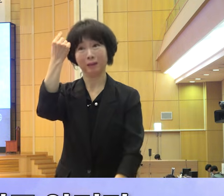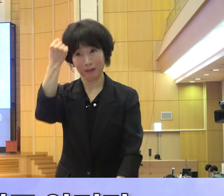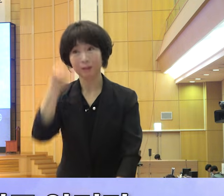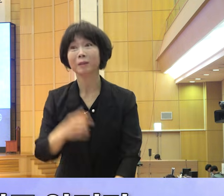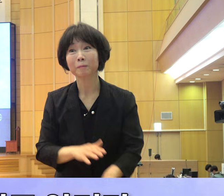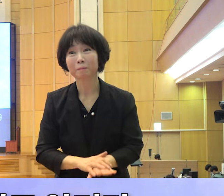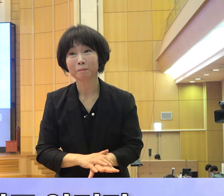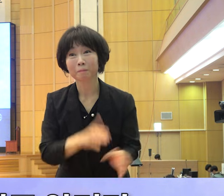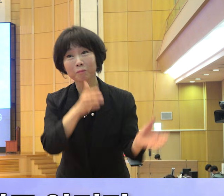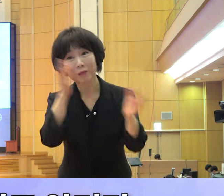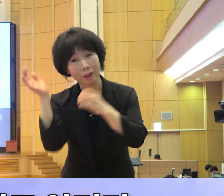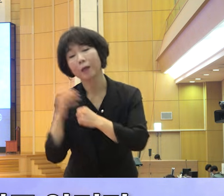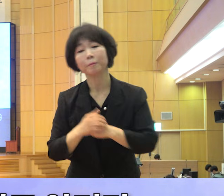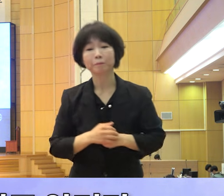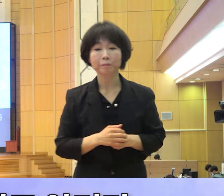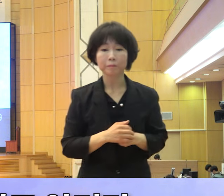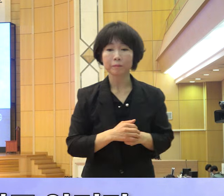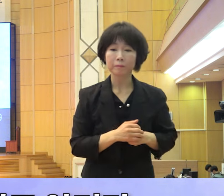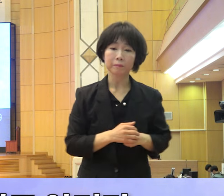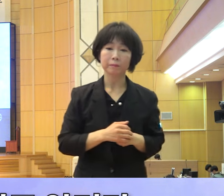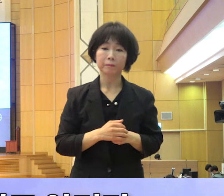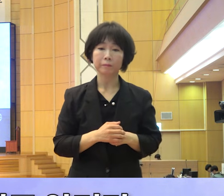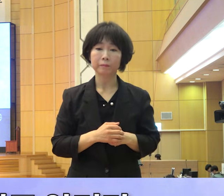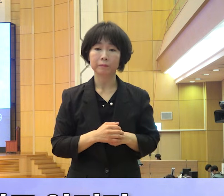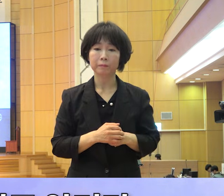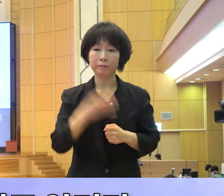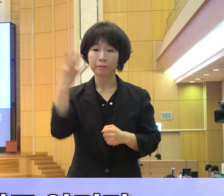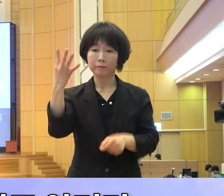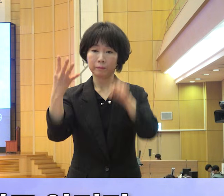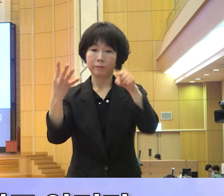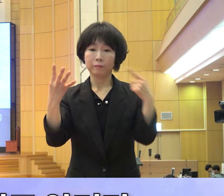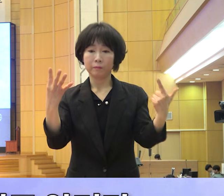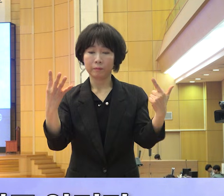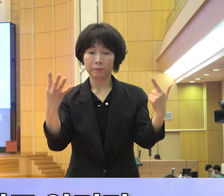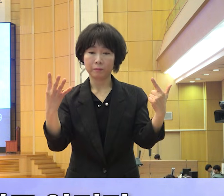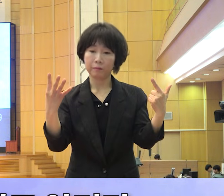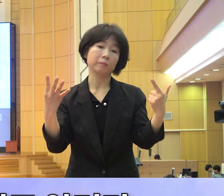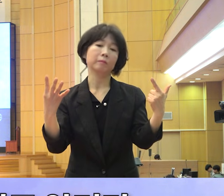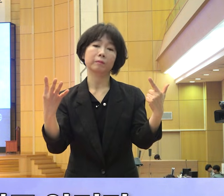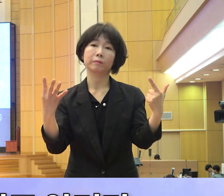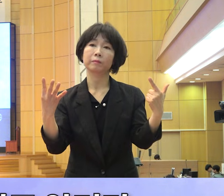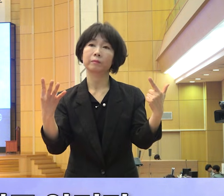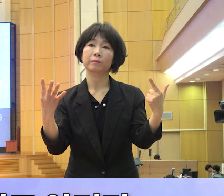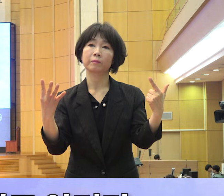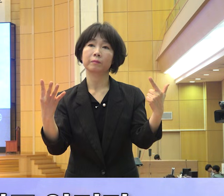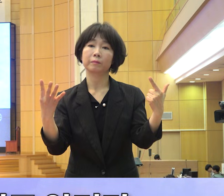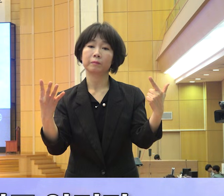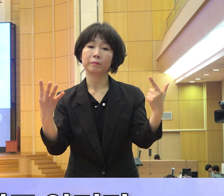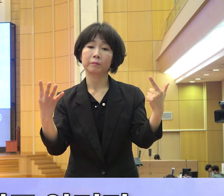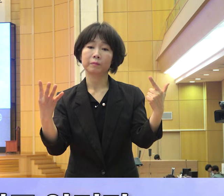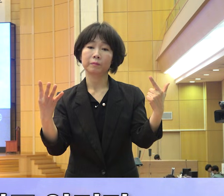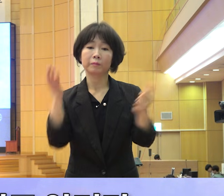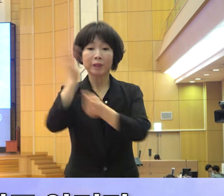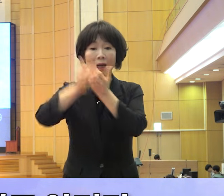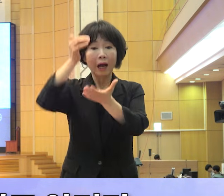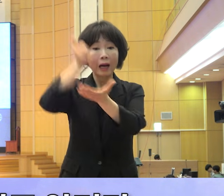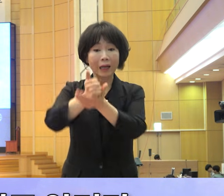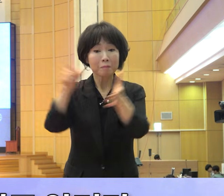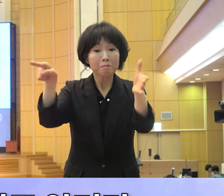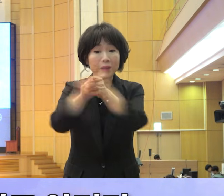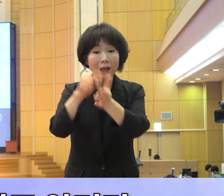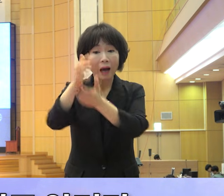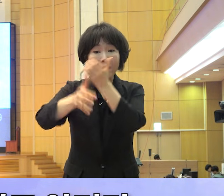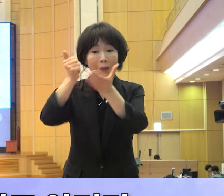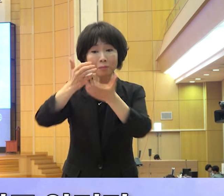봤어요. 6절로 보겠습니다. 호세아 4장 6절 말씀 보니까 내 백성이 그랬잖아요. 하나님을 믿는